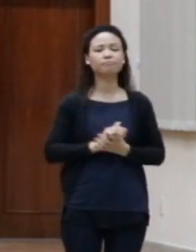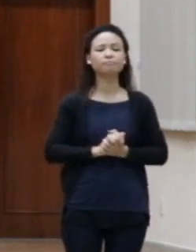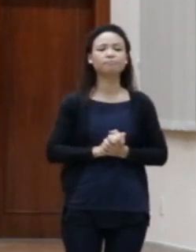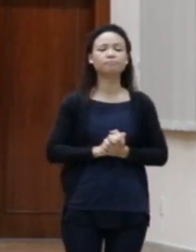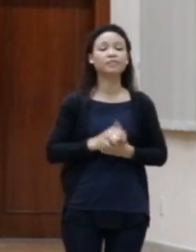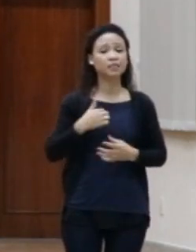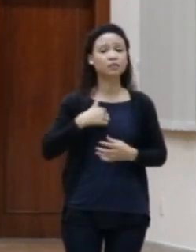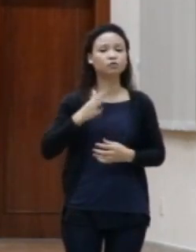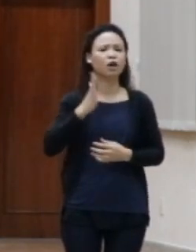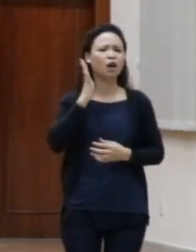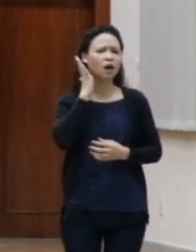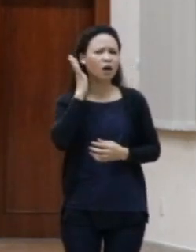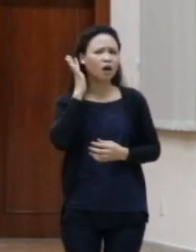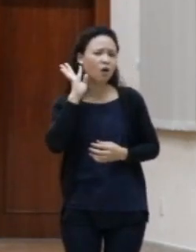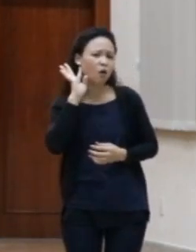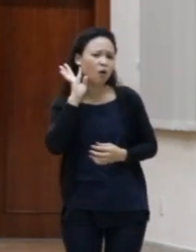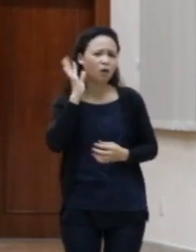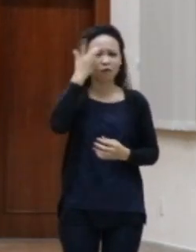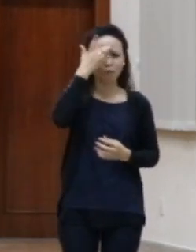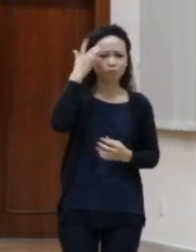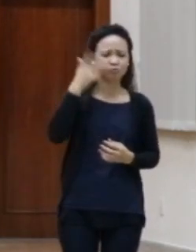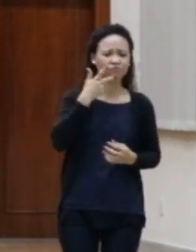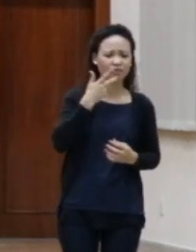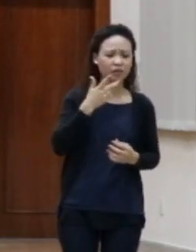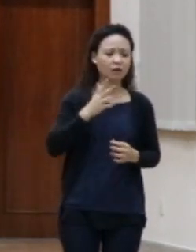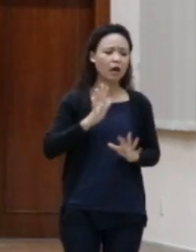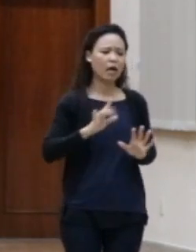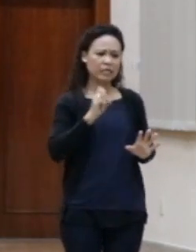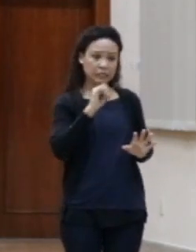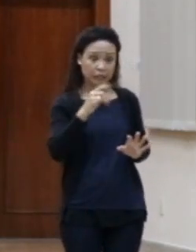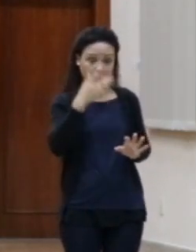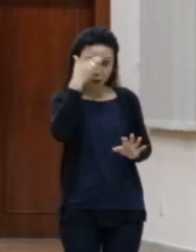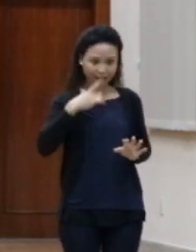tem tudo. Quem tem saúde tem tudo.